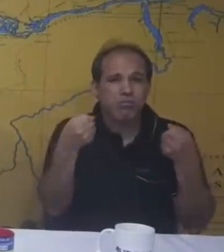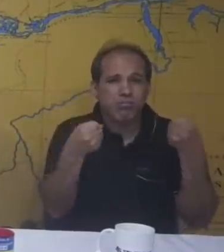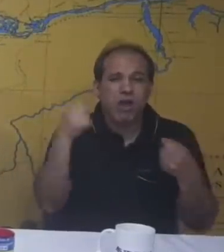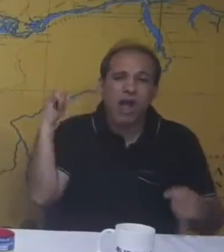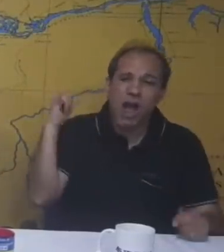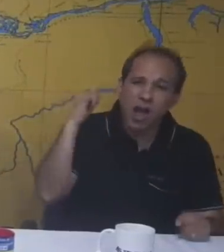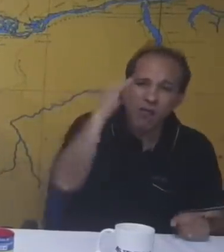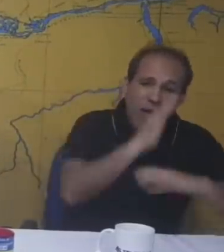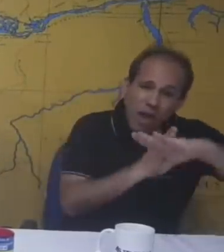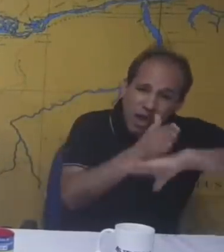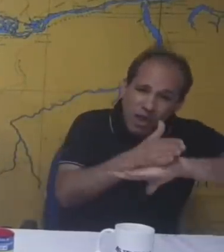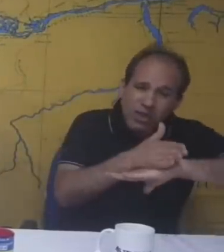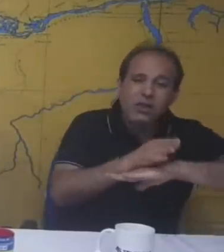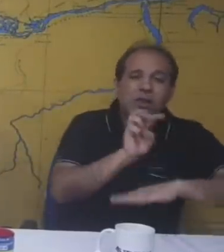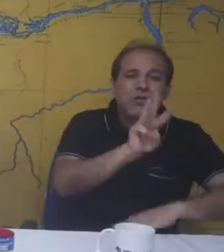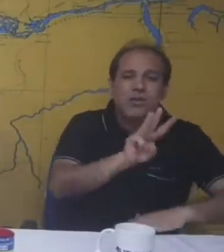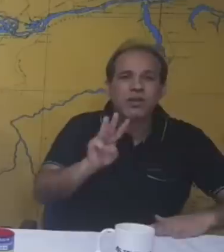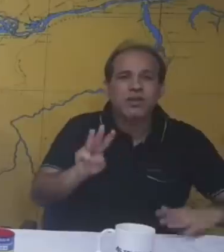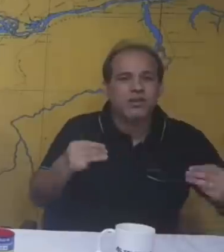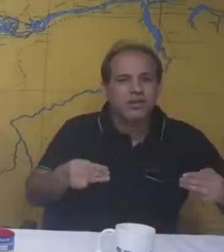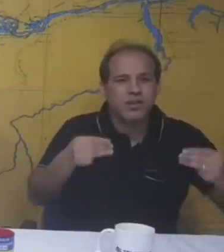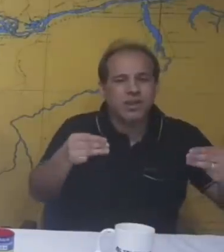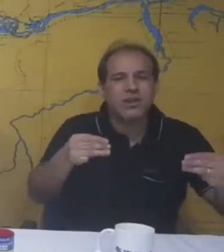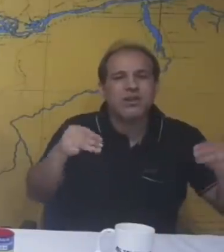do Ministério da Infraestrutura e